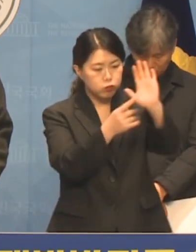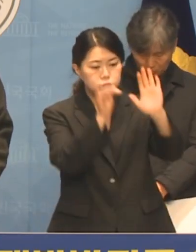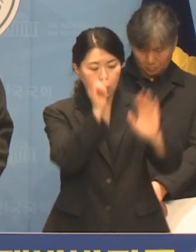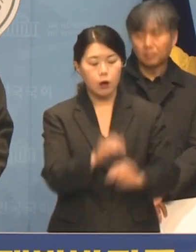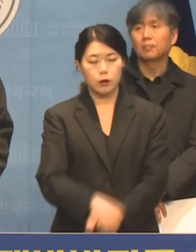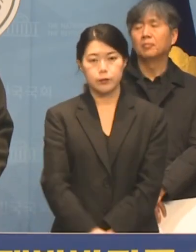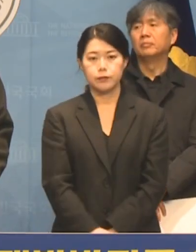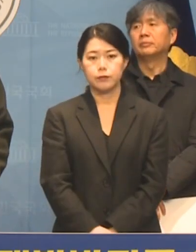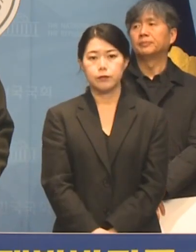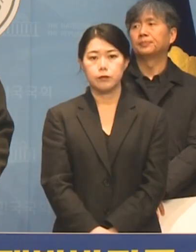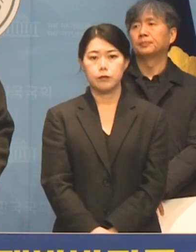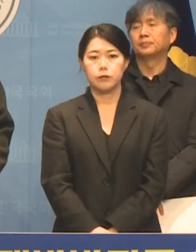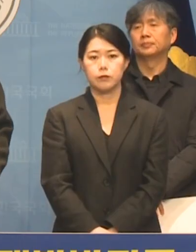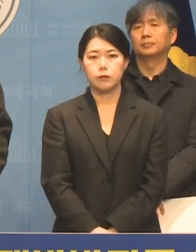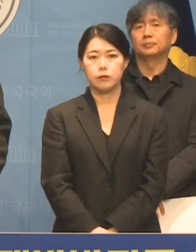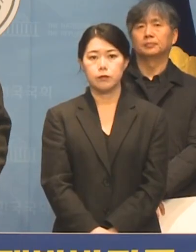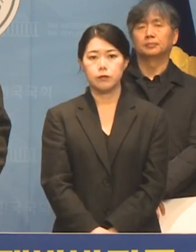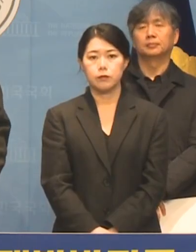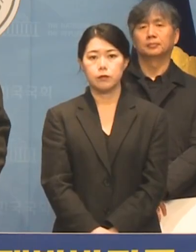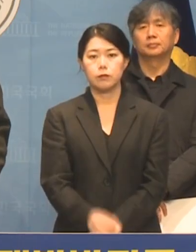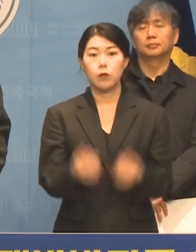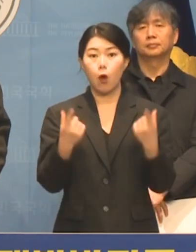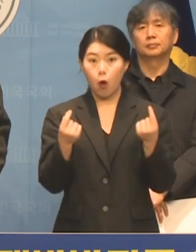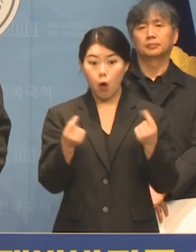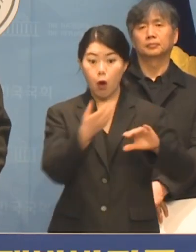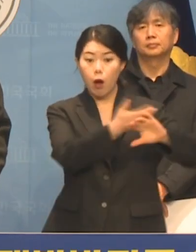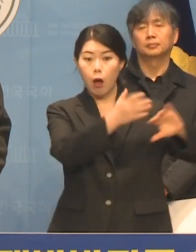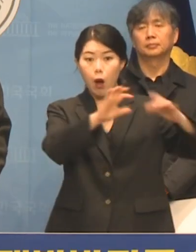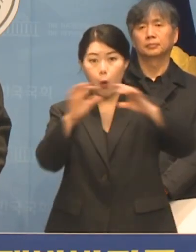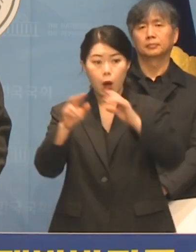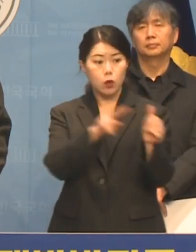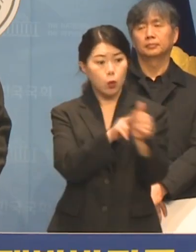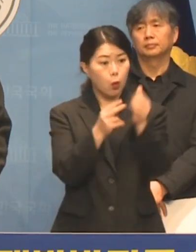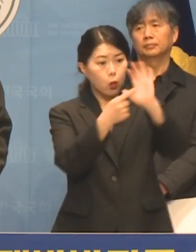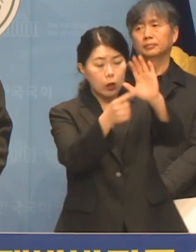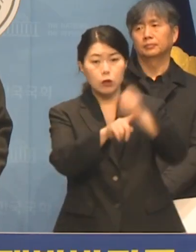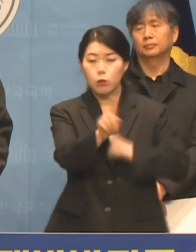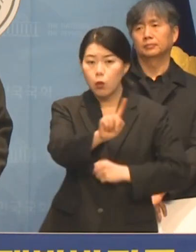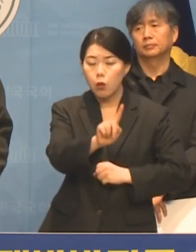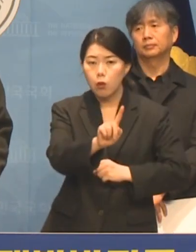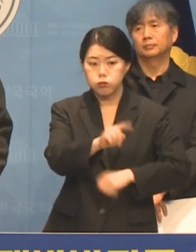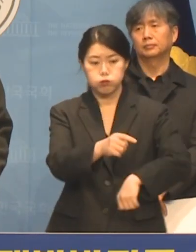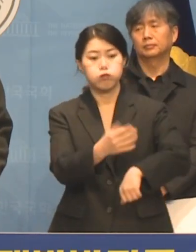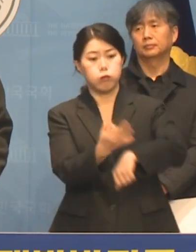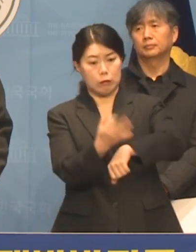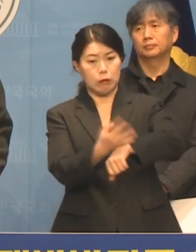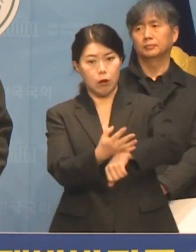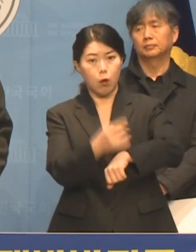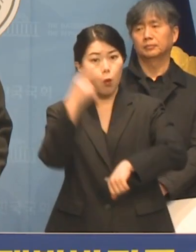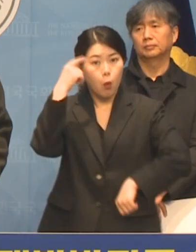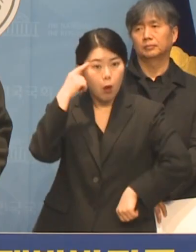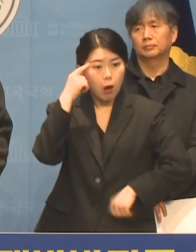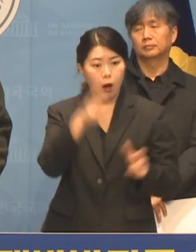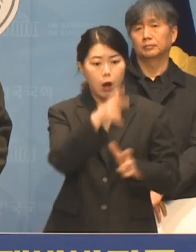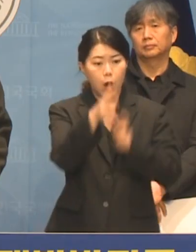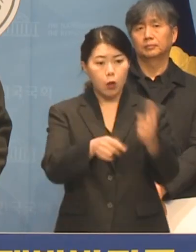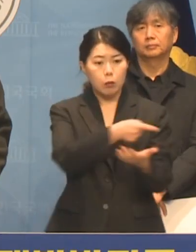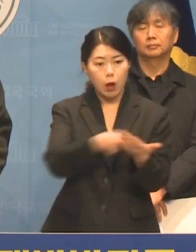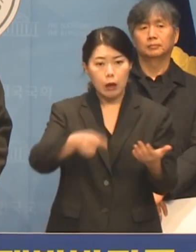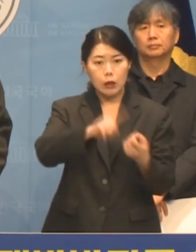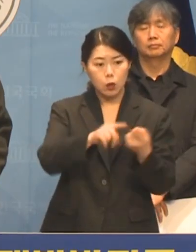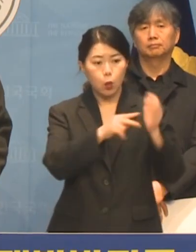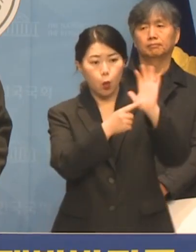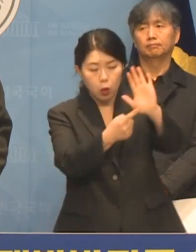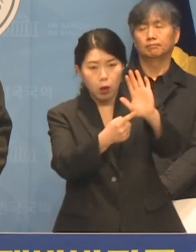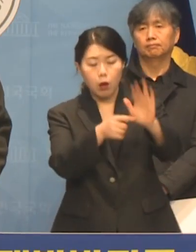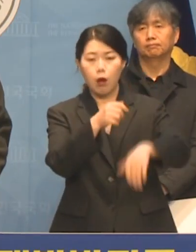하고 있습니다. 이렇게 해외에서 열심히 정보를 공개한 이유는 단순합니다. 산업재해에 대해서 더 많은 정보를